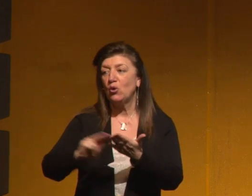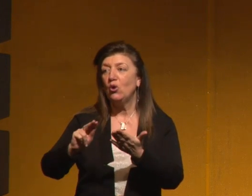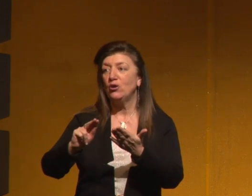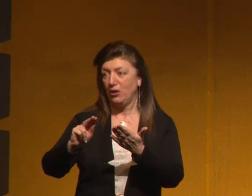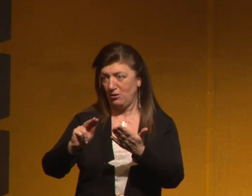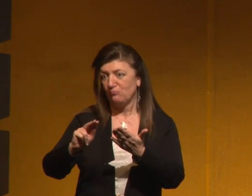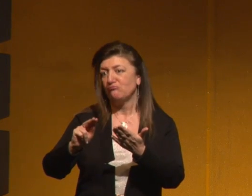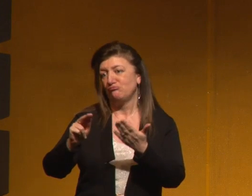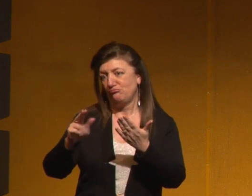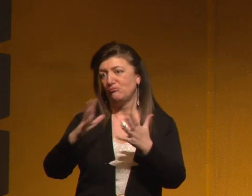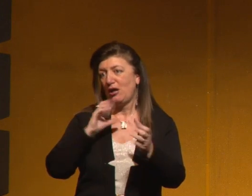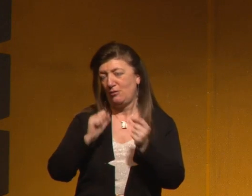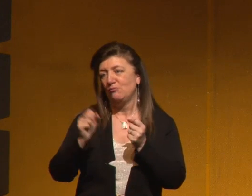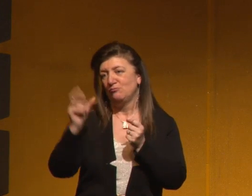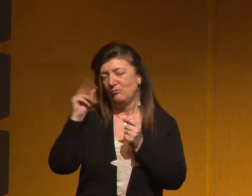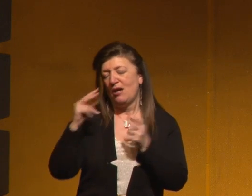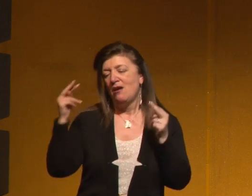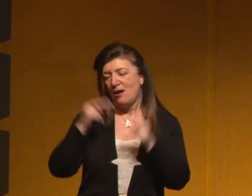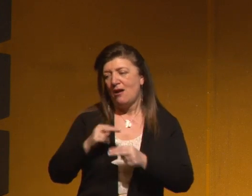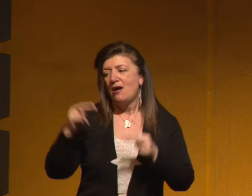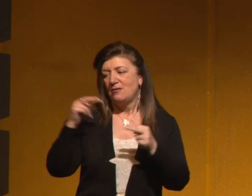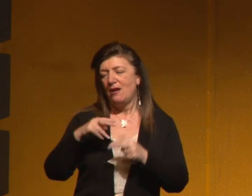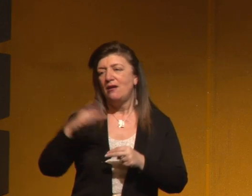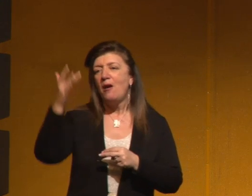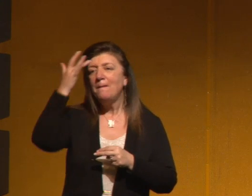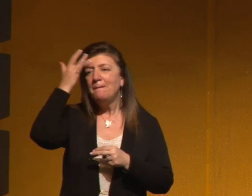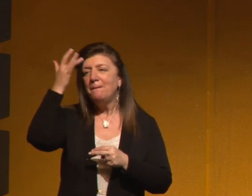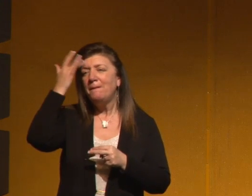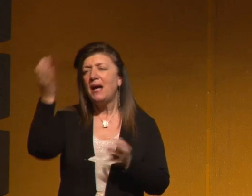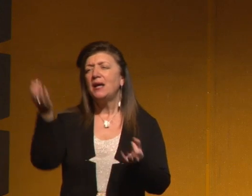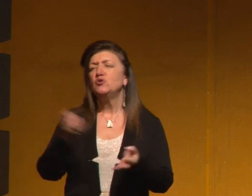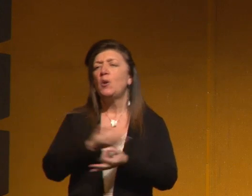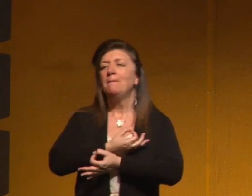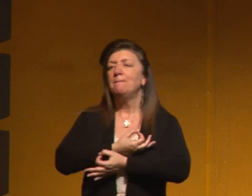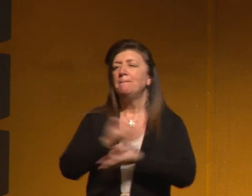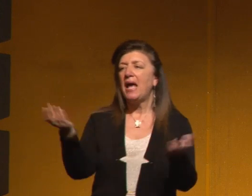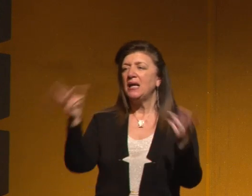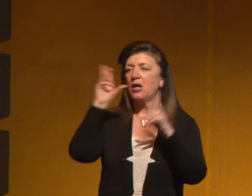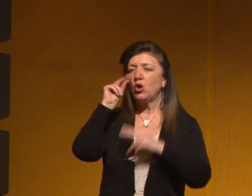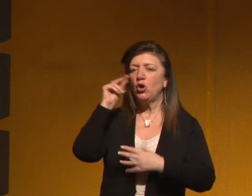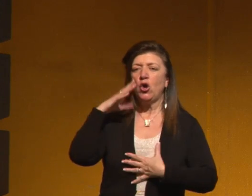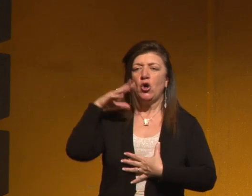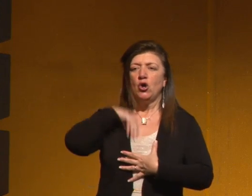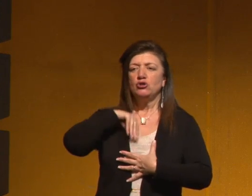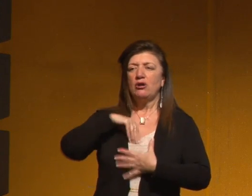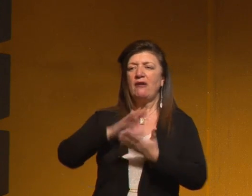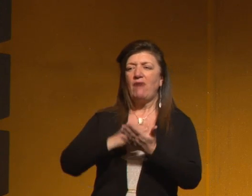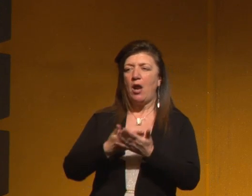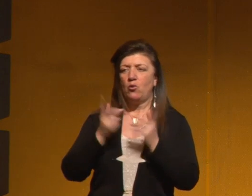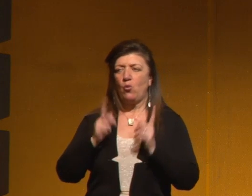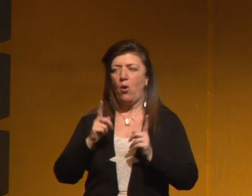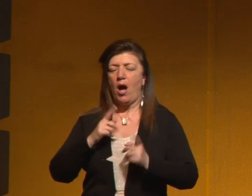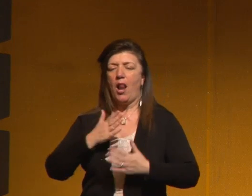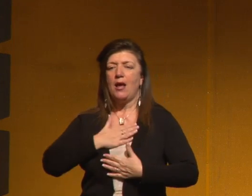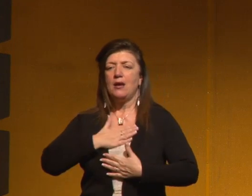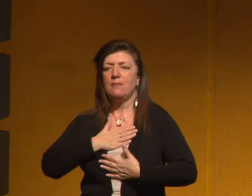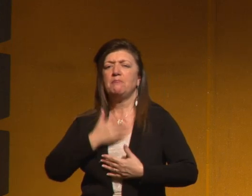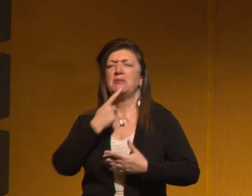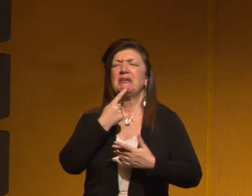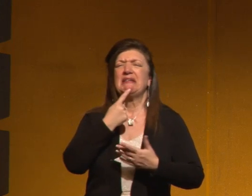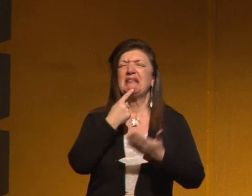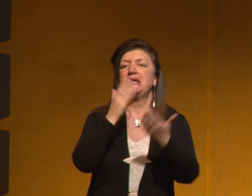che nel tempo hanno imparato a riconoscerne il valore a sentirlo come una cosa propria sono gli editori sono i librai sono i bibliotecari